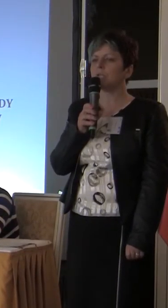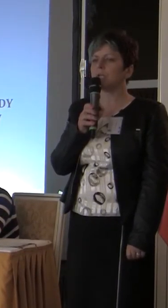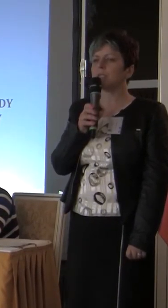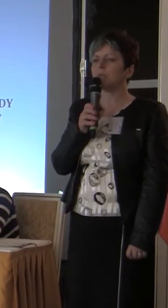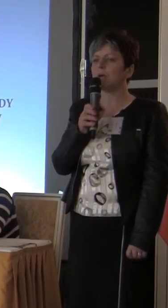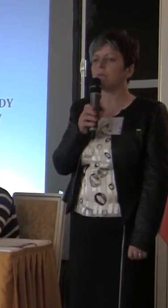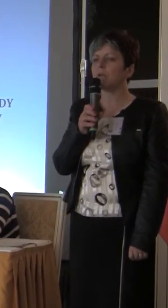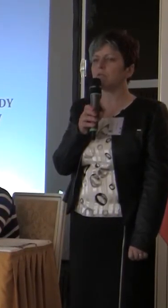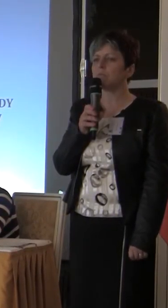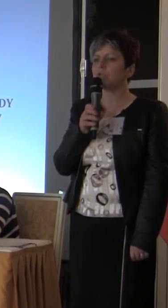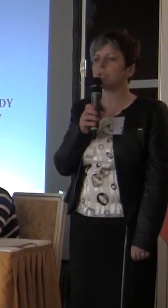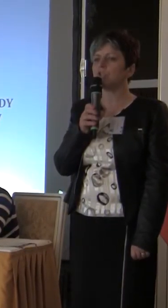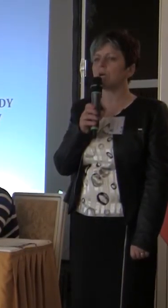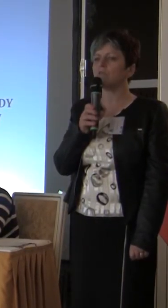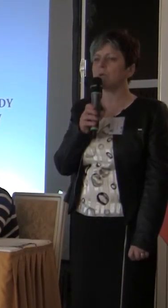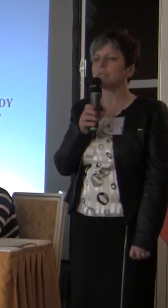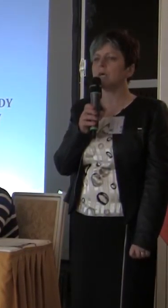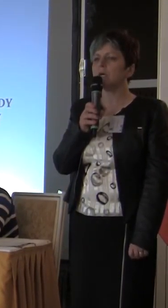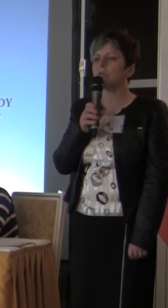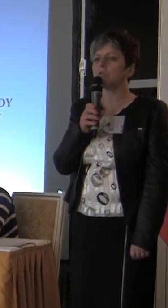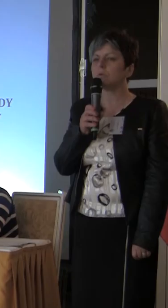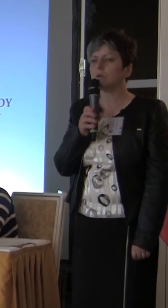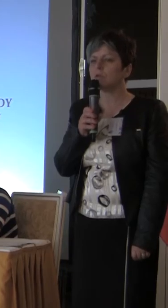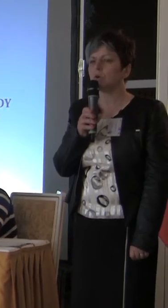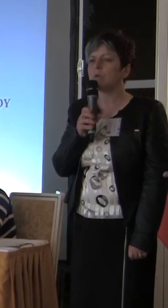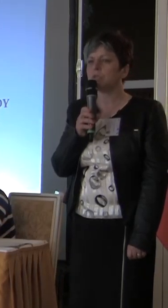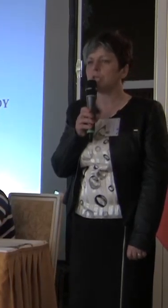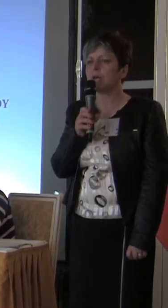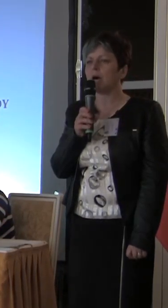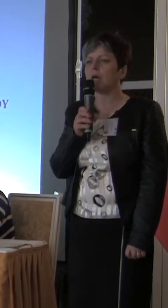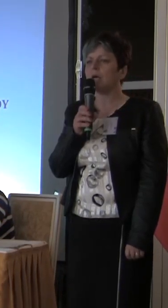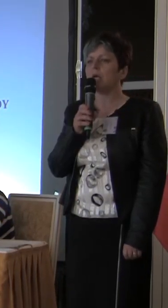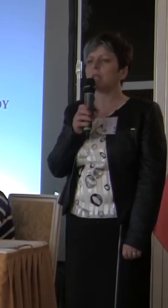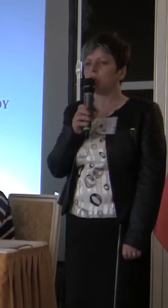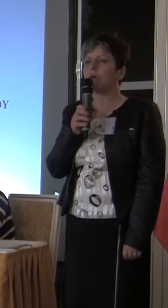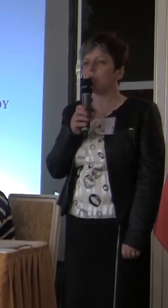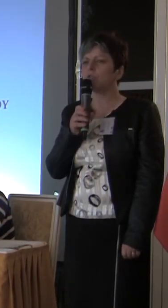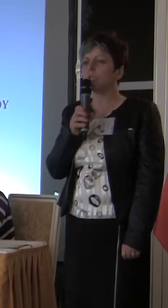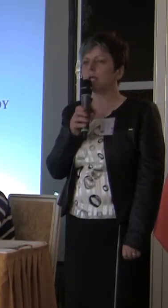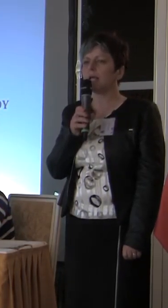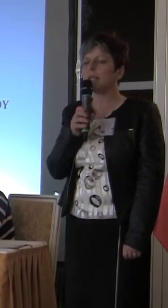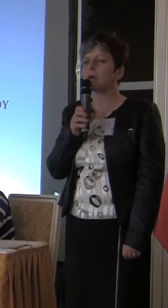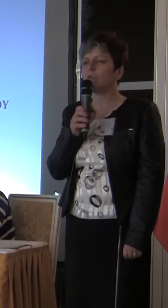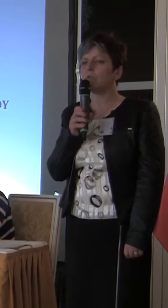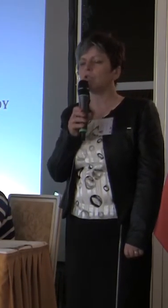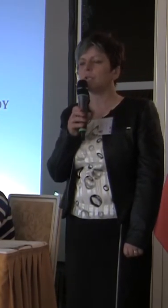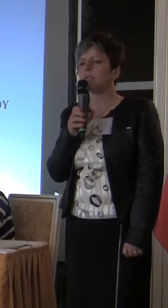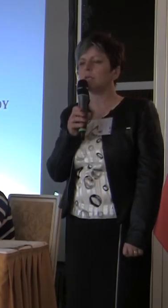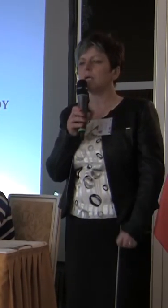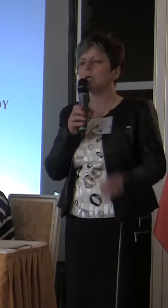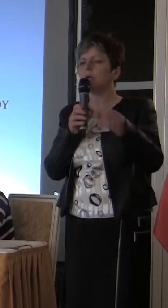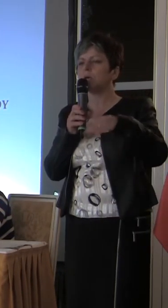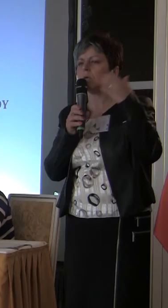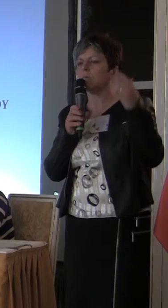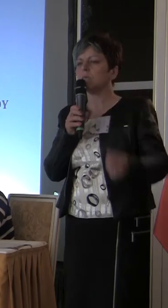naše učitele znamená velký úspěch, že ten žák vůbec do školy přijde a i takového učitele, i takový učitel